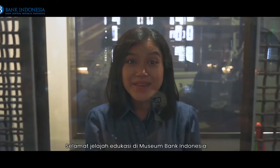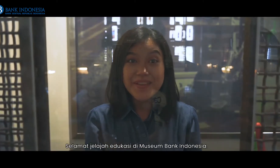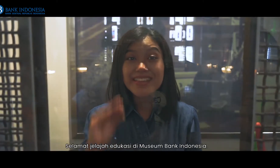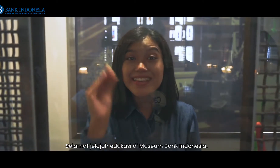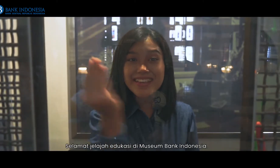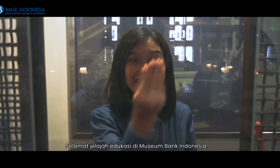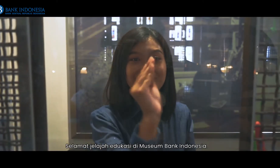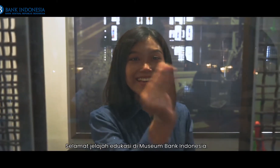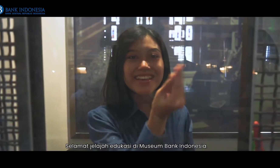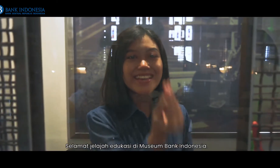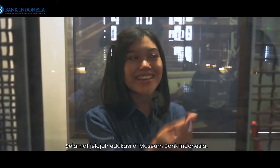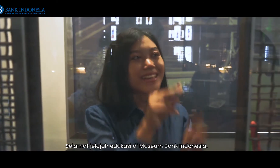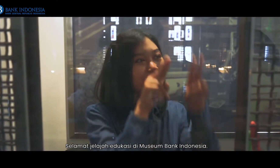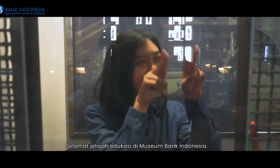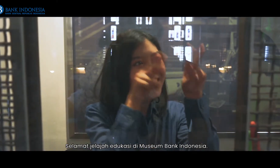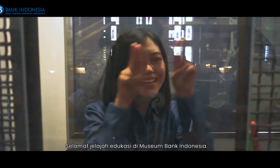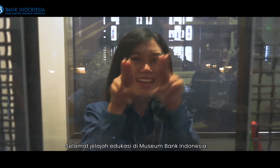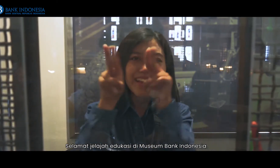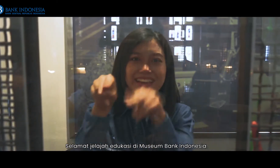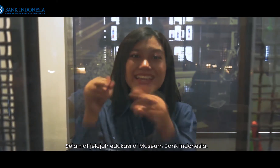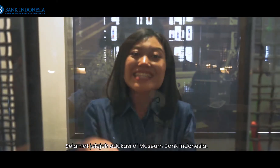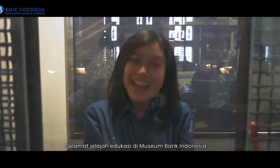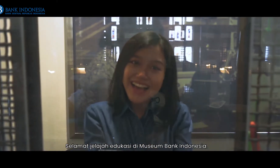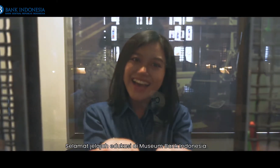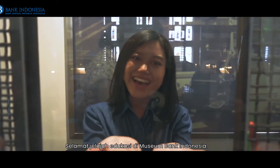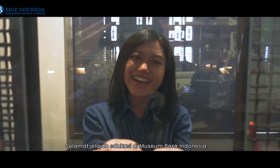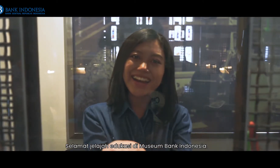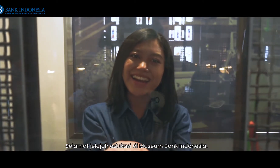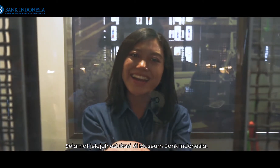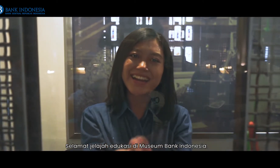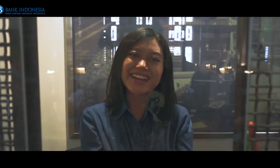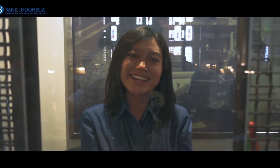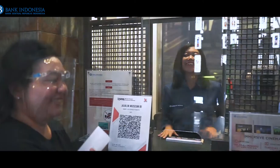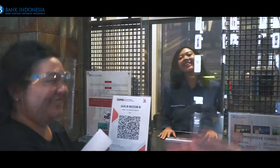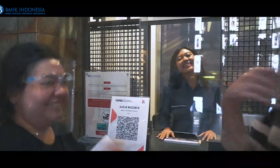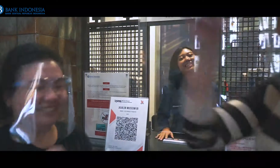Selamat jelajah edukasi di Museum Bank Indonesia.